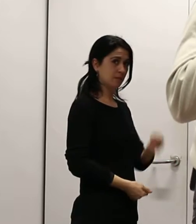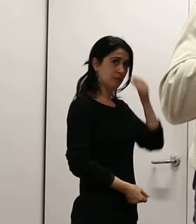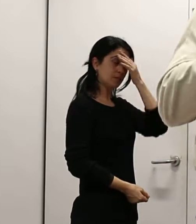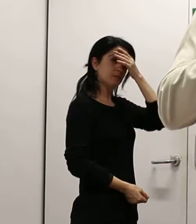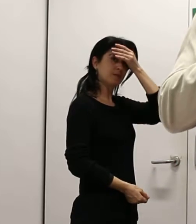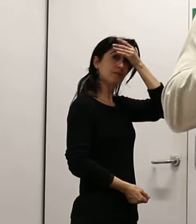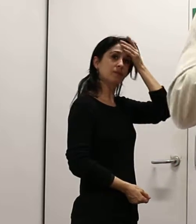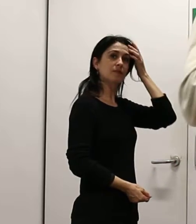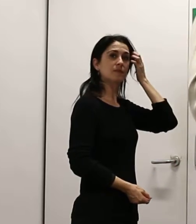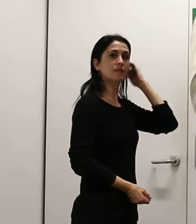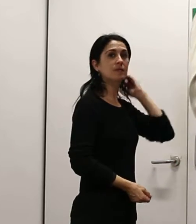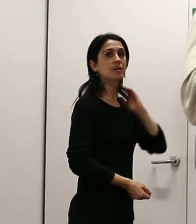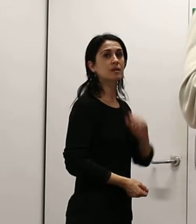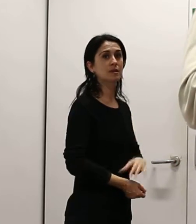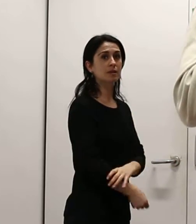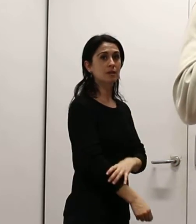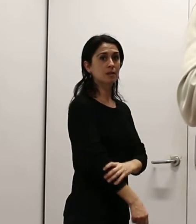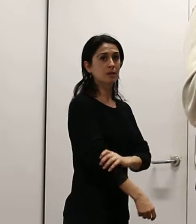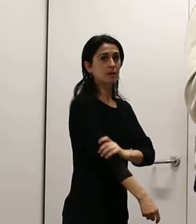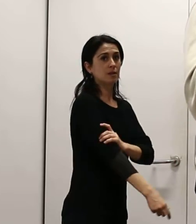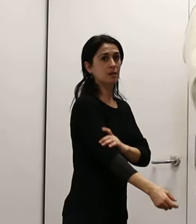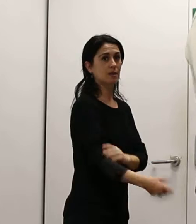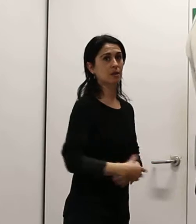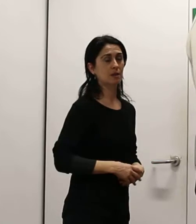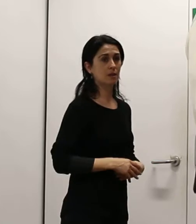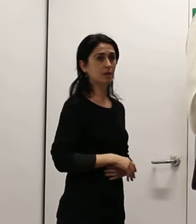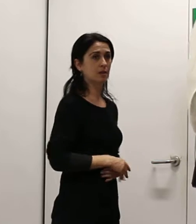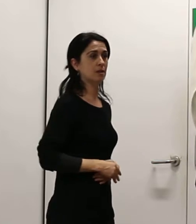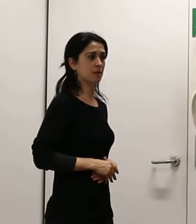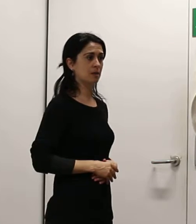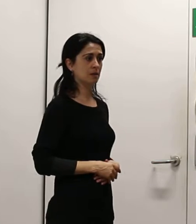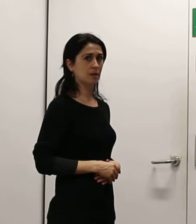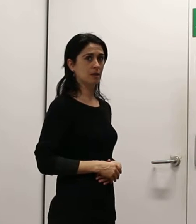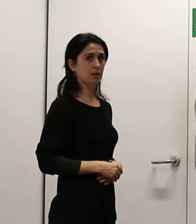¿en serio alguien puede pensar que practican una sola de las mínimas?